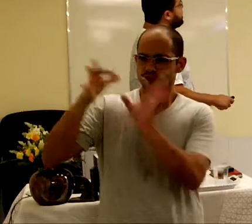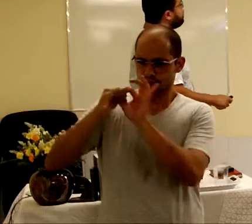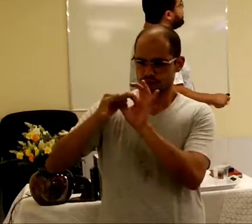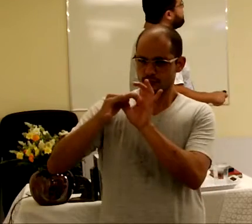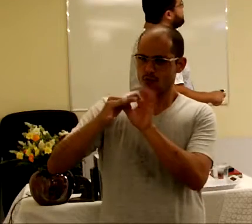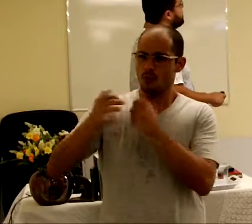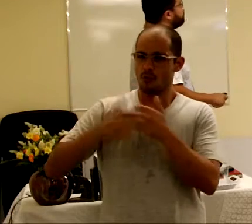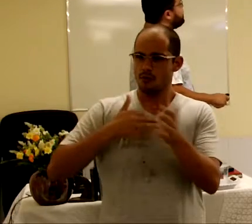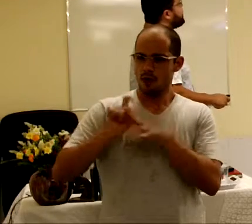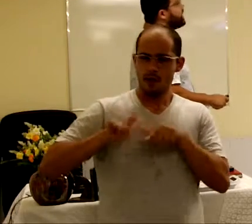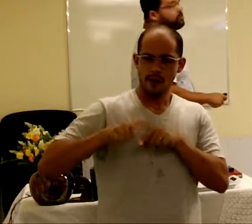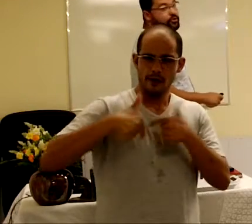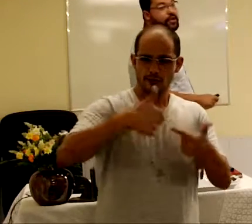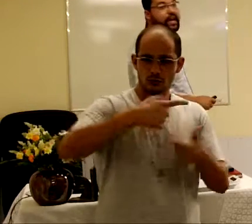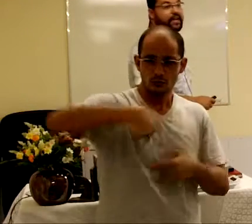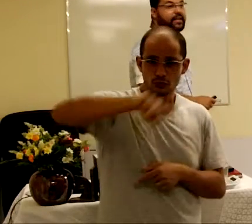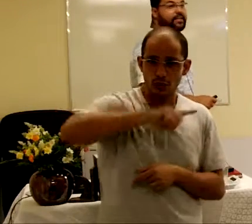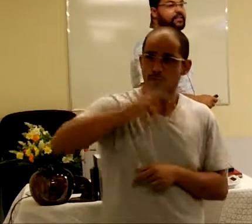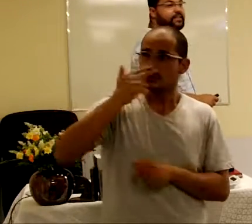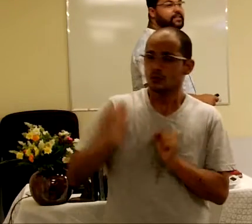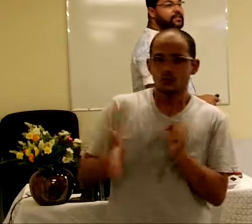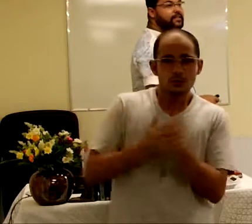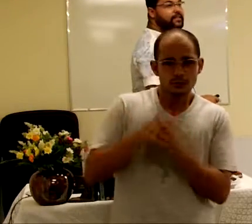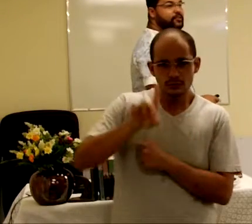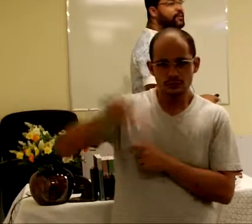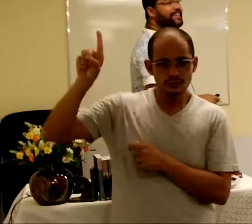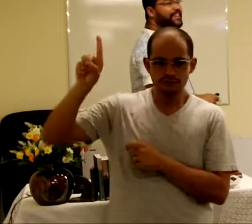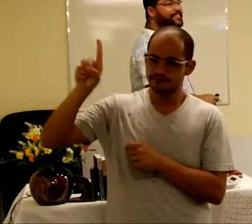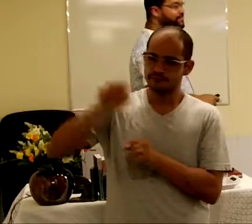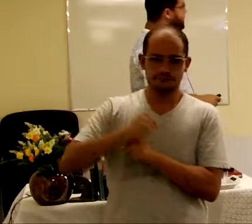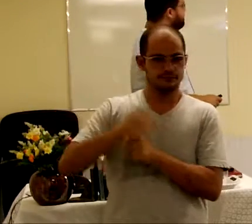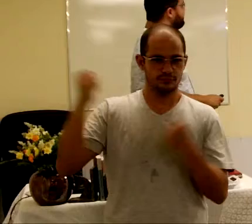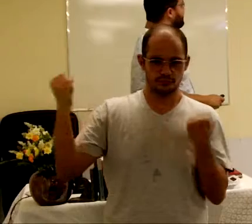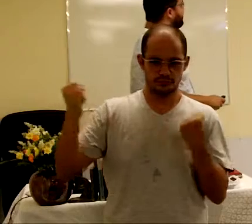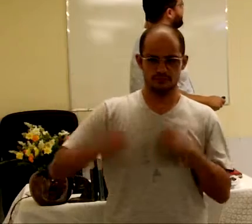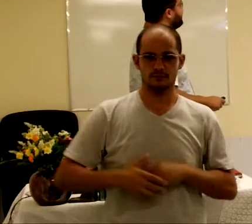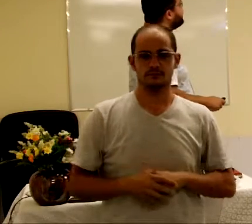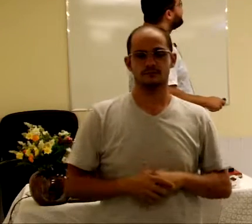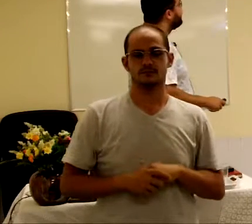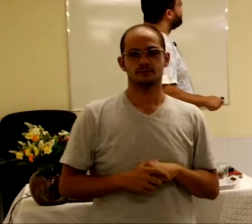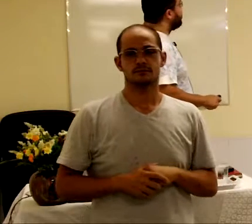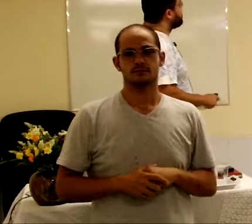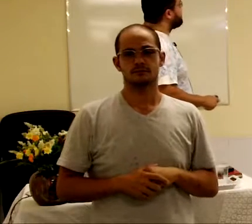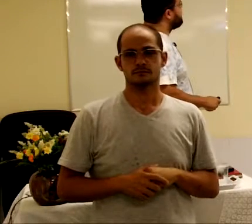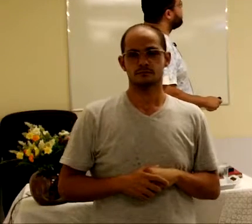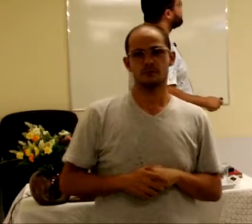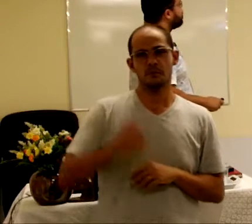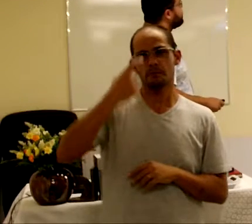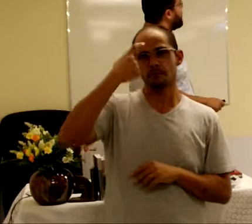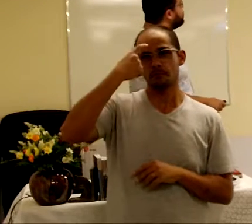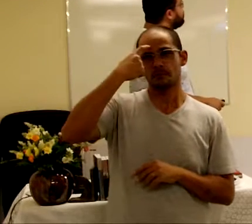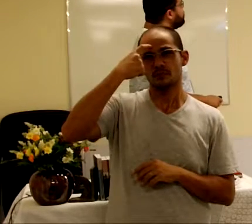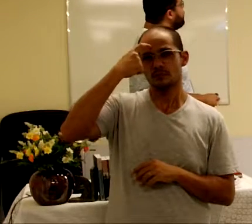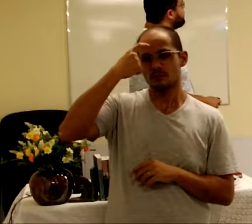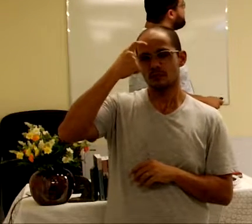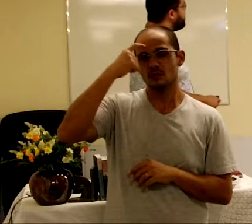nossas ações que possamos subtrair ao seu olhar. Não dá, gente. Não dá, não. Nosso pensamento está em